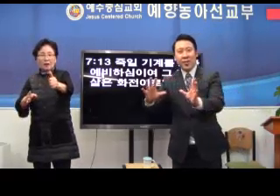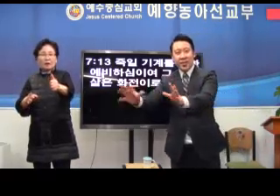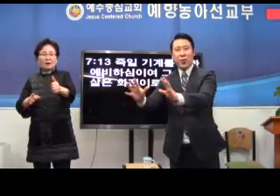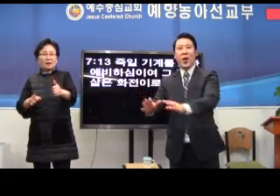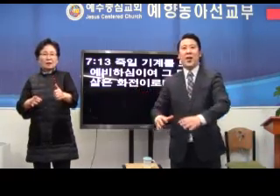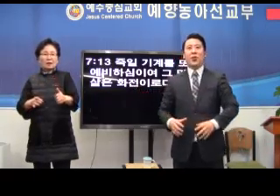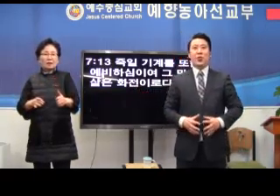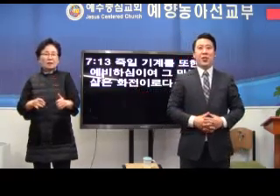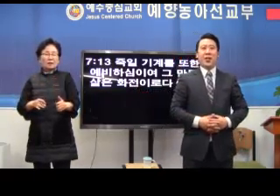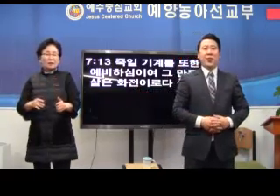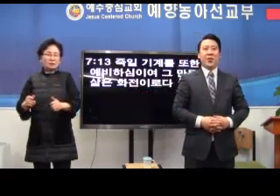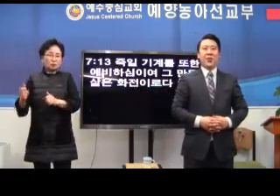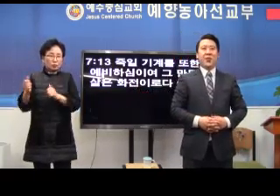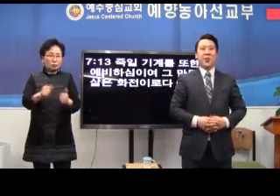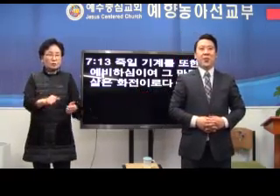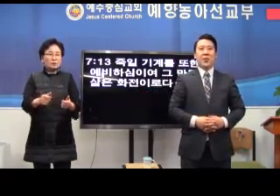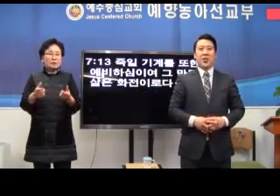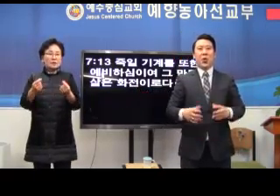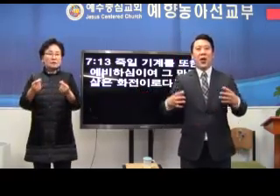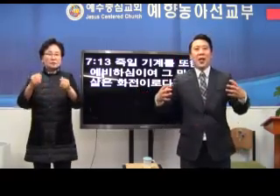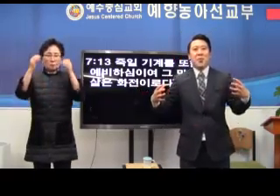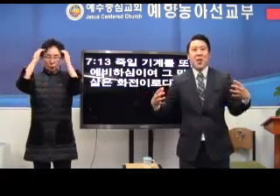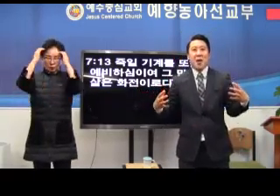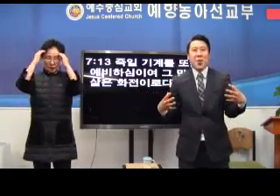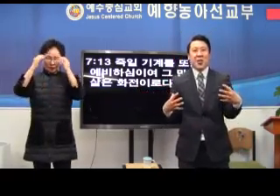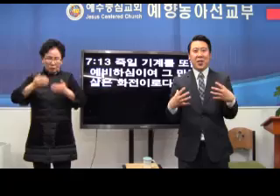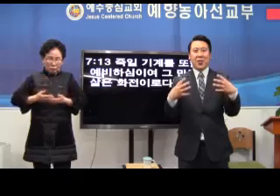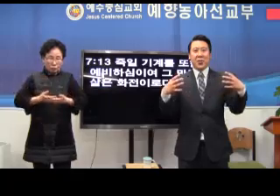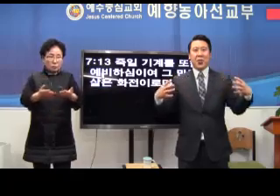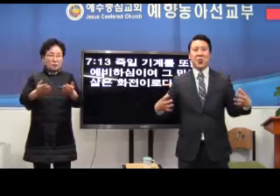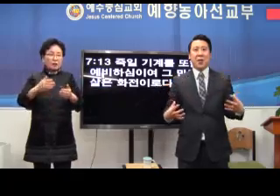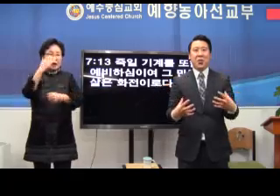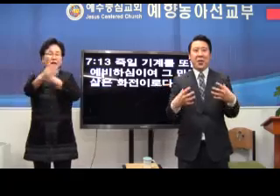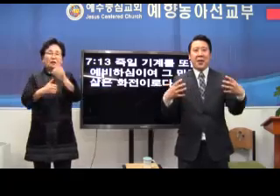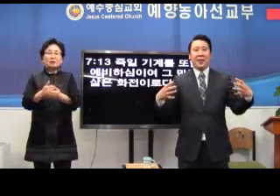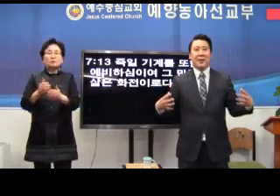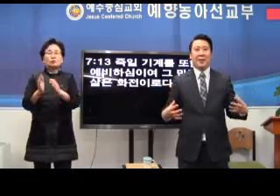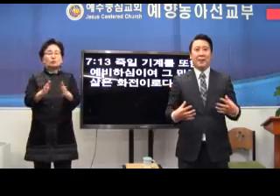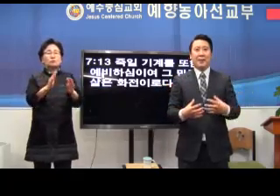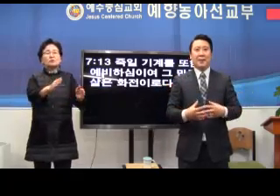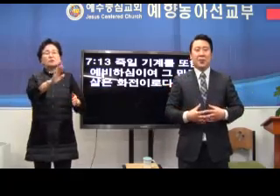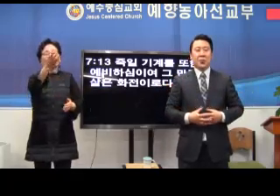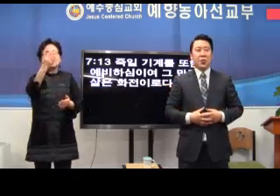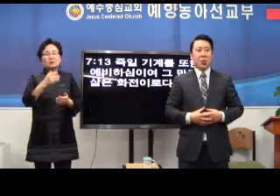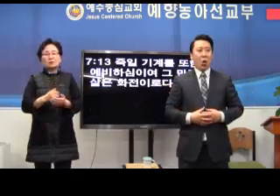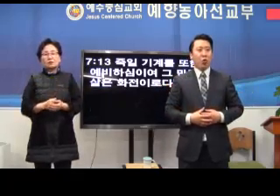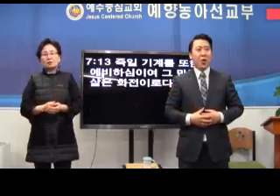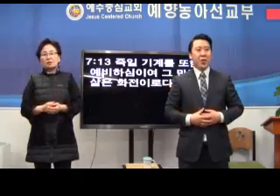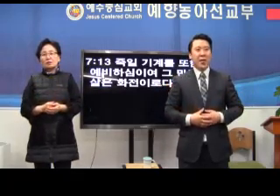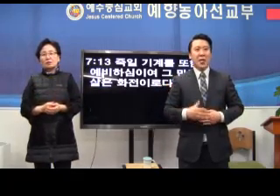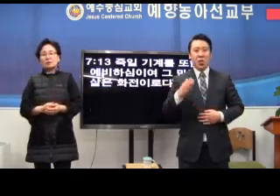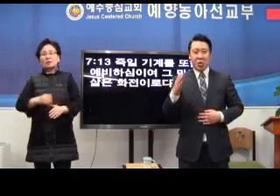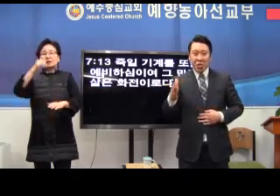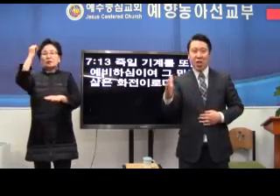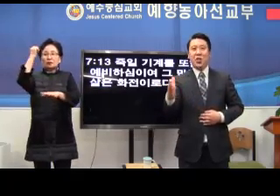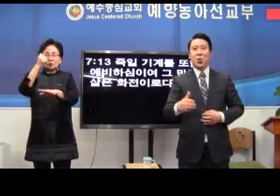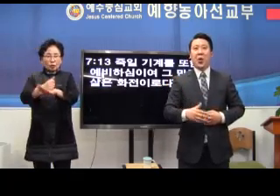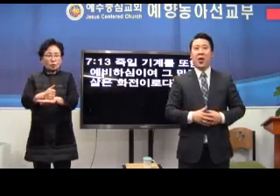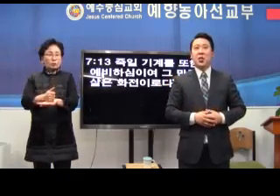이 환난을 주신다는 거예요. 이런 걸 하나님이 예비하셨다는 거예요. 그런 사람들에게 결국에는 진짜 지옥에